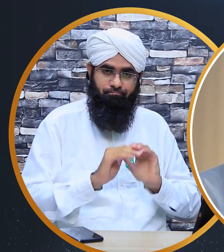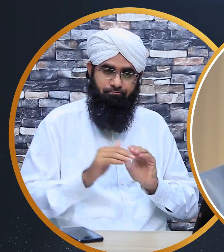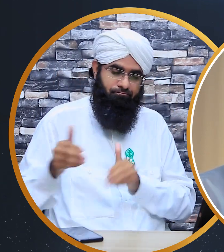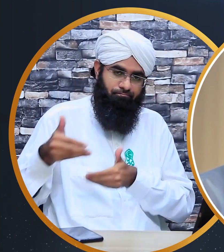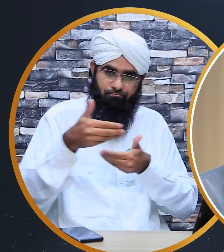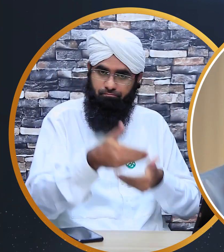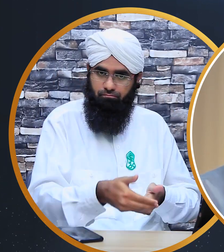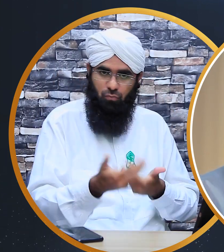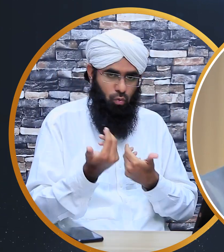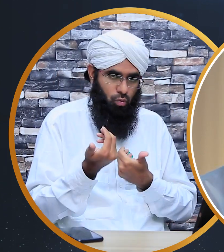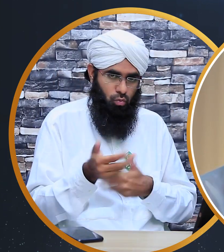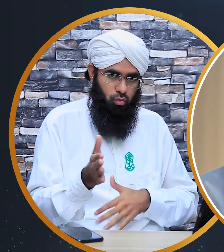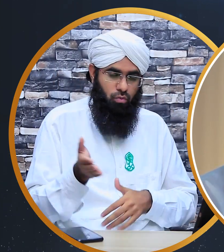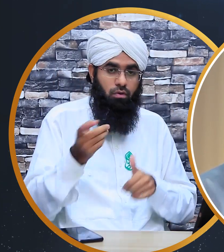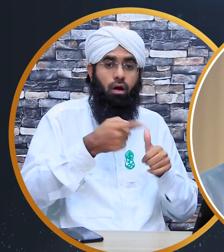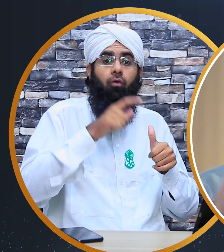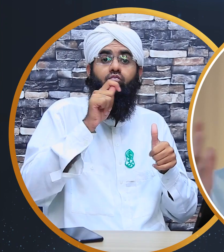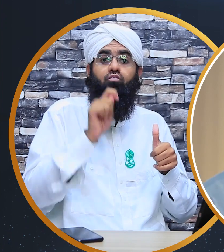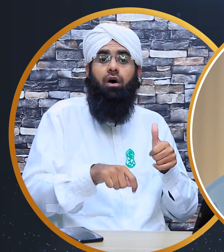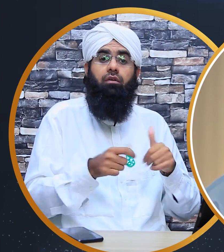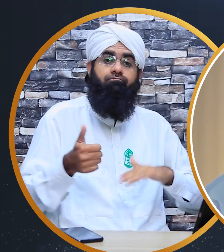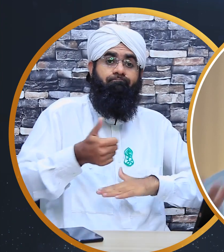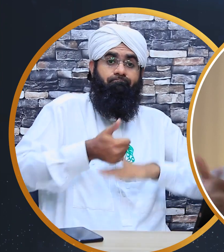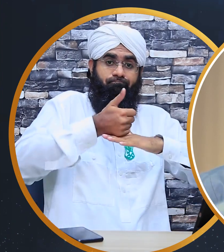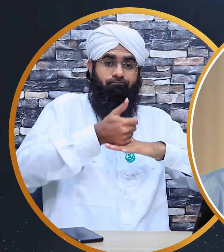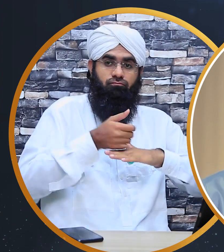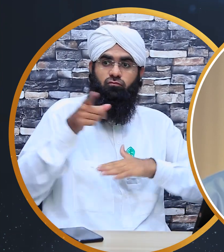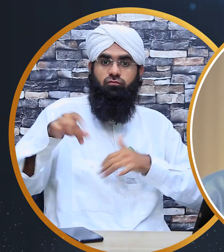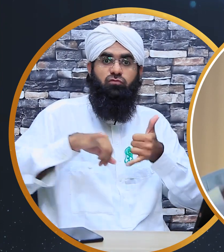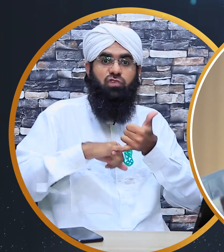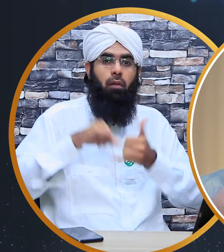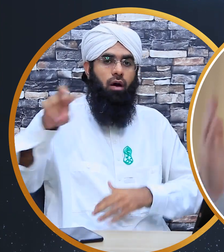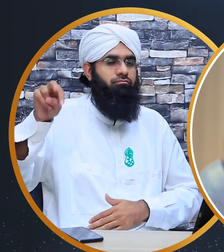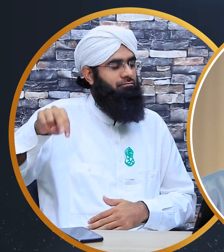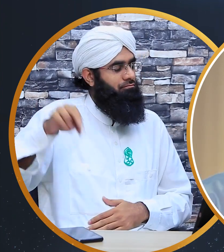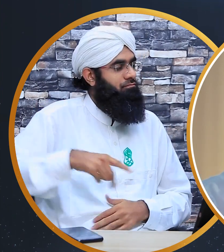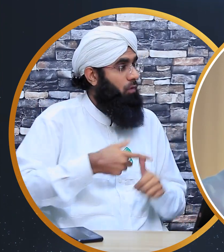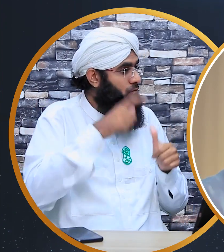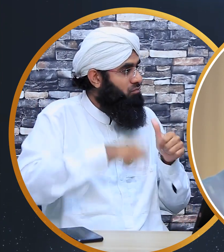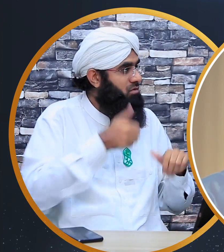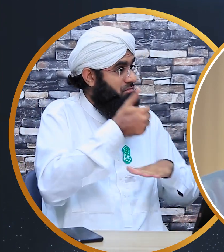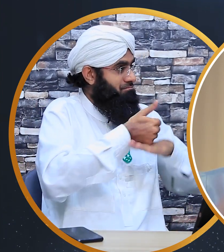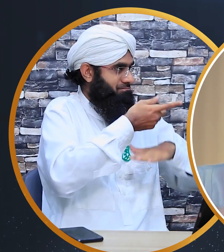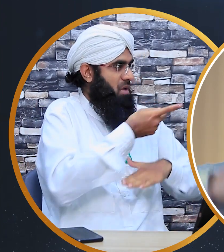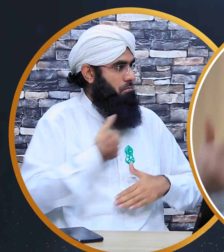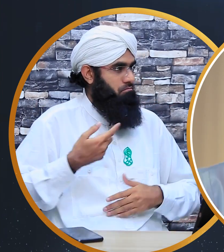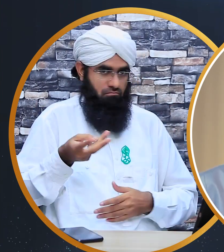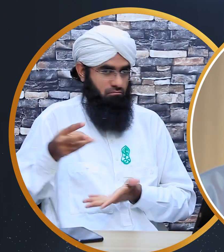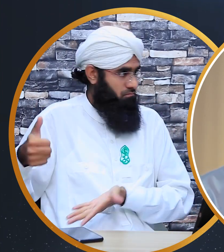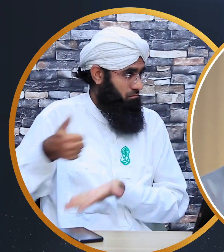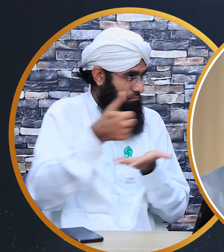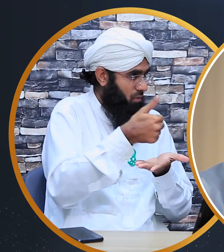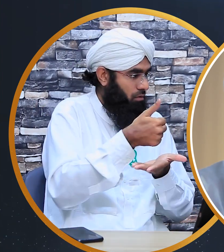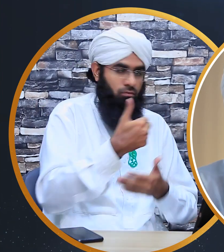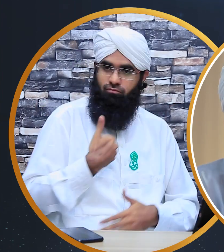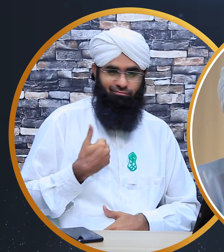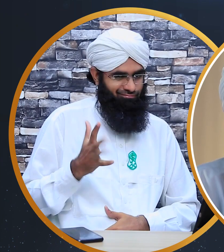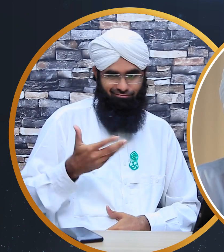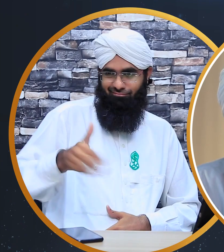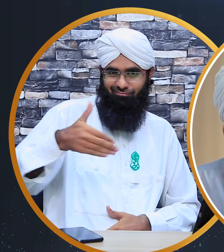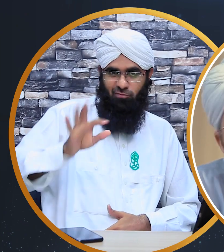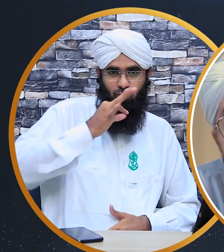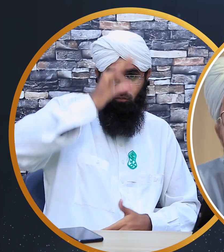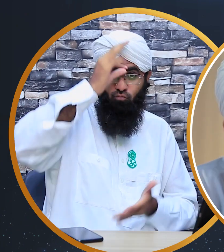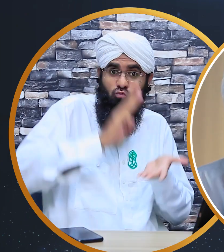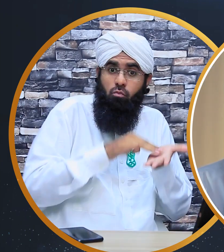لے لیں۔ حضرت ابوبکر صدیق نے کہا، جب نبی پاک نے نہیں لی تو میں کیوں لوں؟ اس کو واپس کر دیا۔ وہ حضرت عمر فاروق کے دور میں آیا،